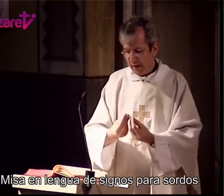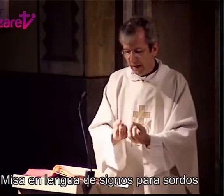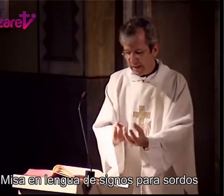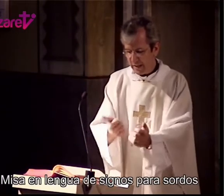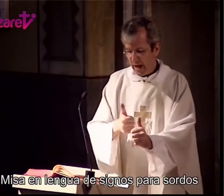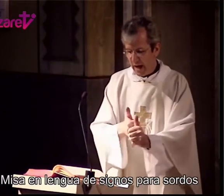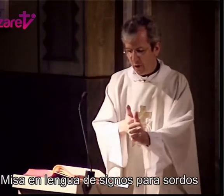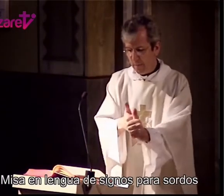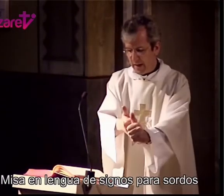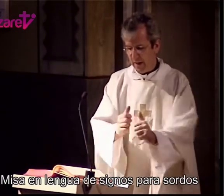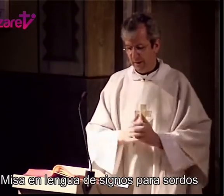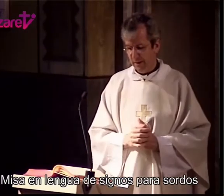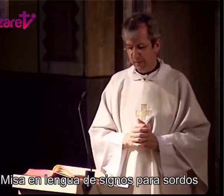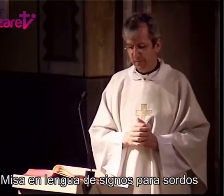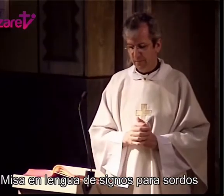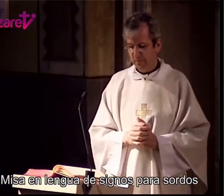les acompañaban.